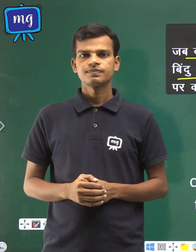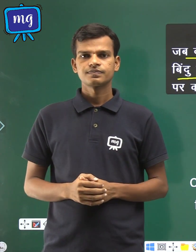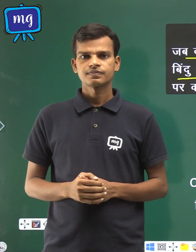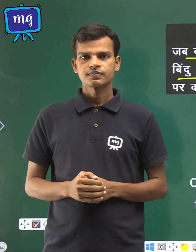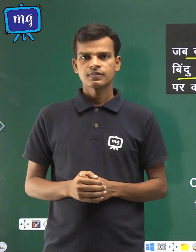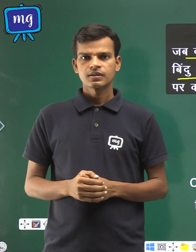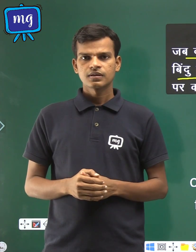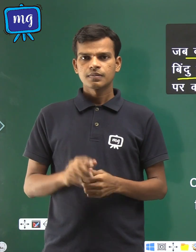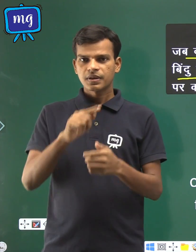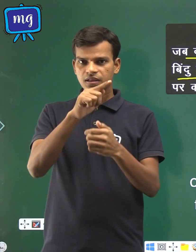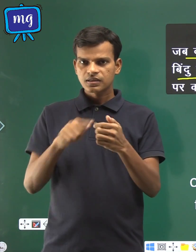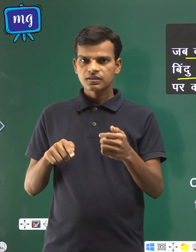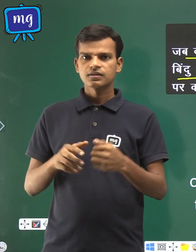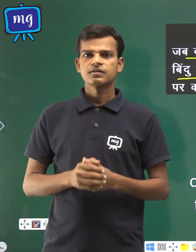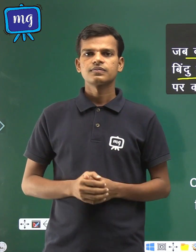प्रतिच्छेद करते हैं